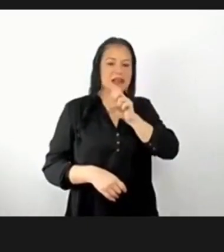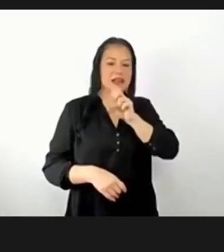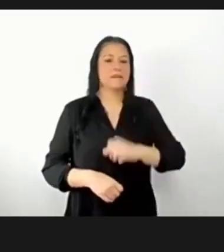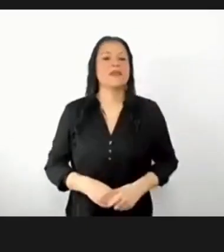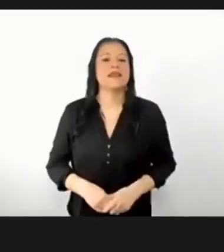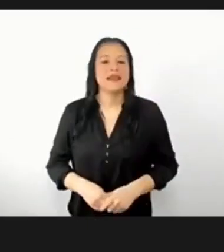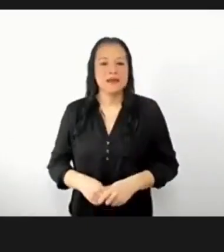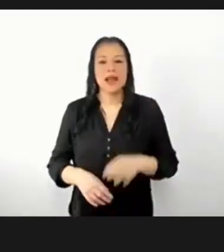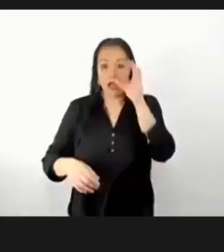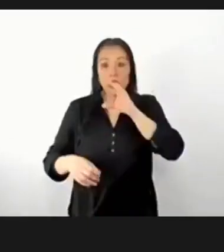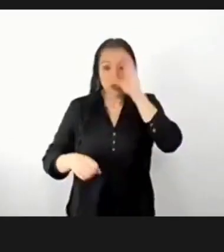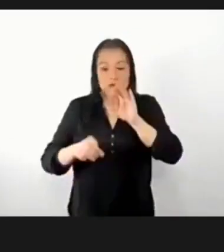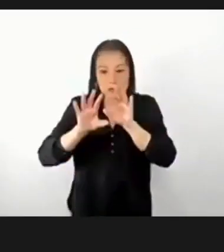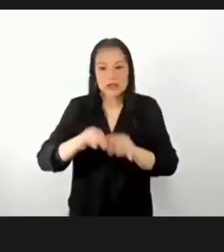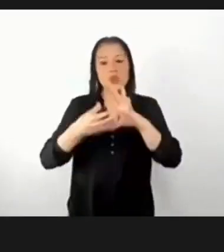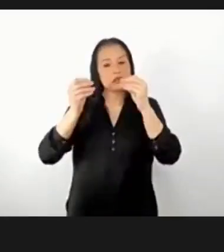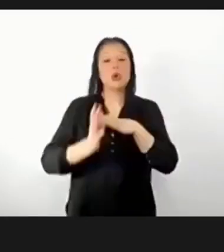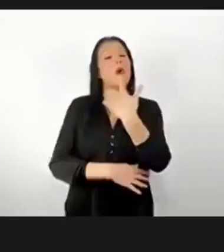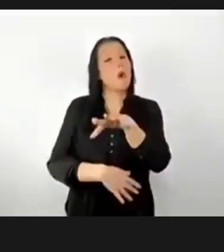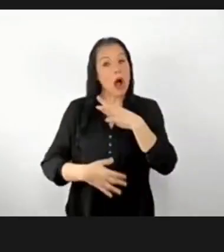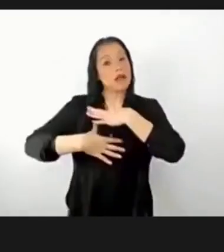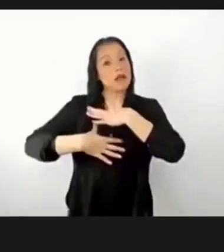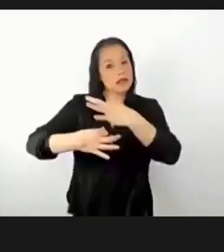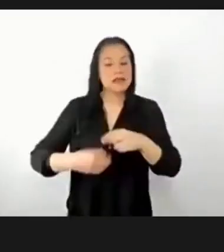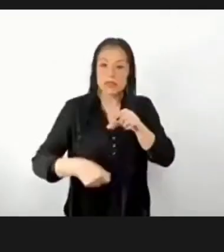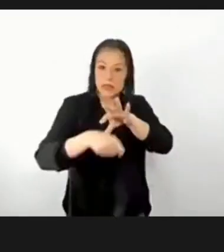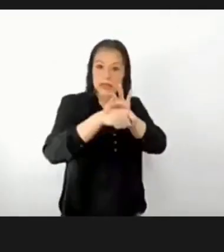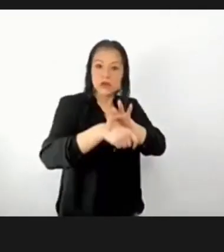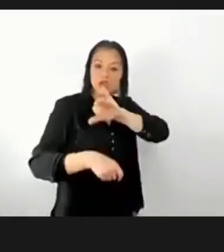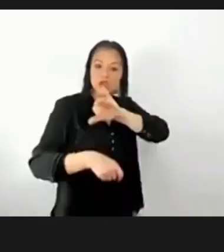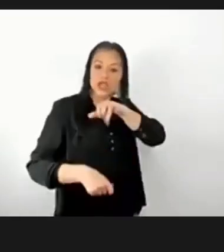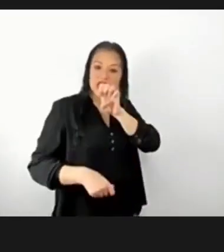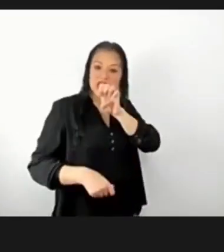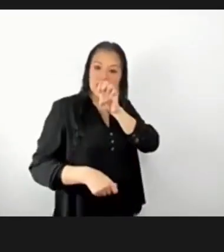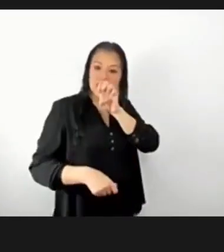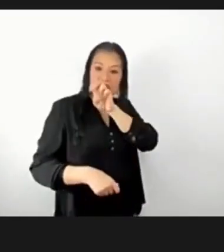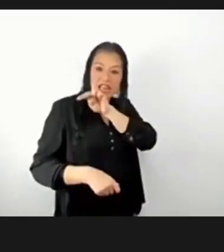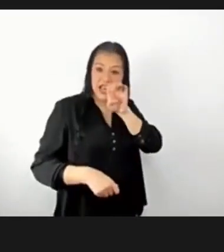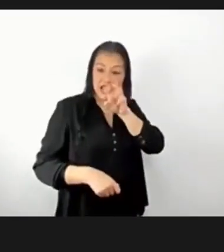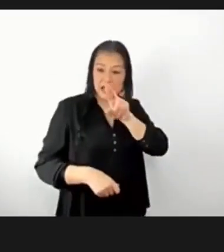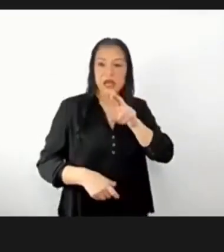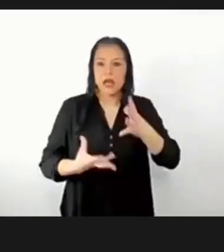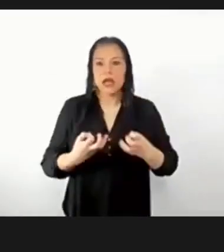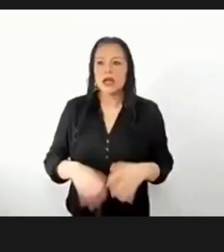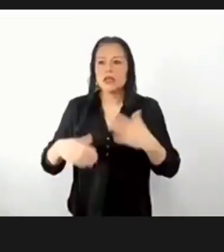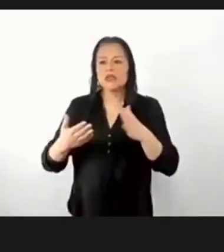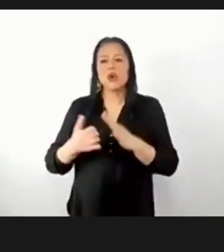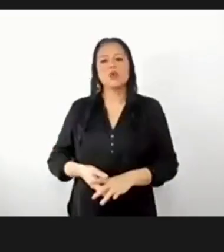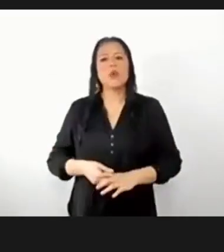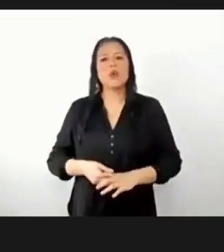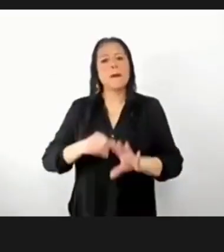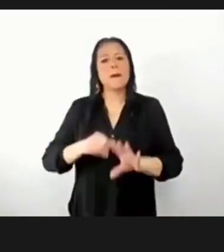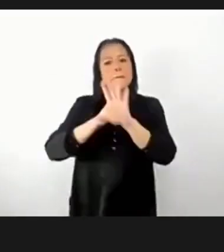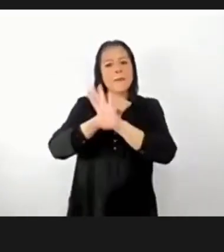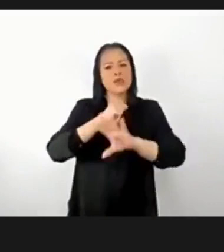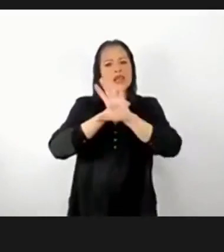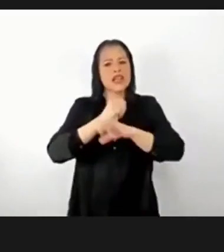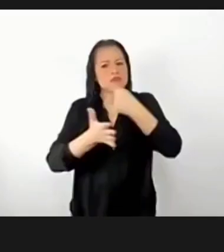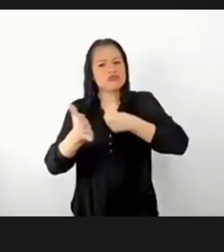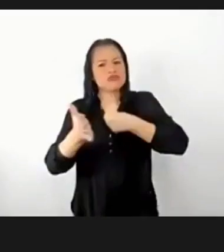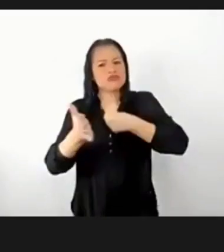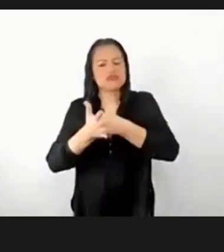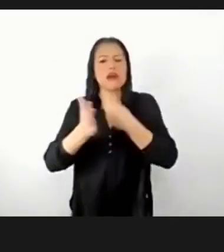Jenner, para que lo busquen, es una historia muy interesante. El doctor Jenner quiso enfrentar a una enfermedad